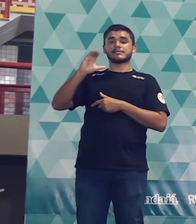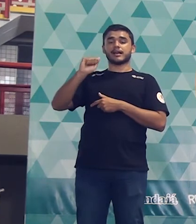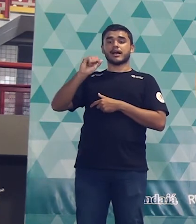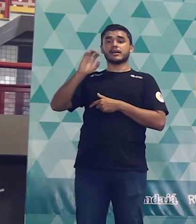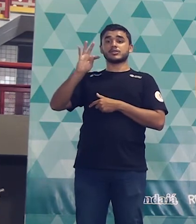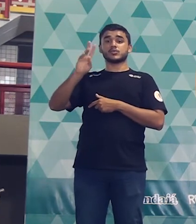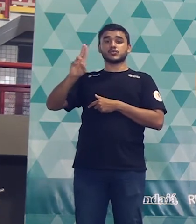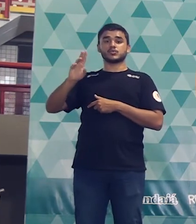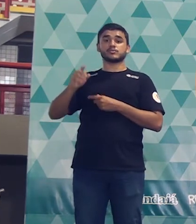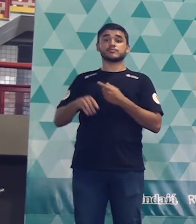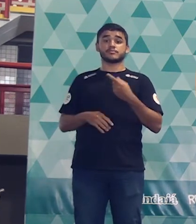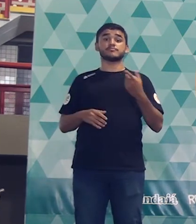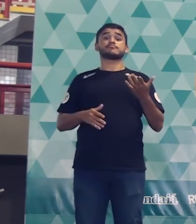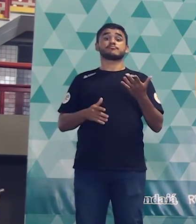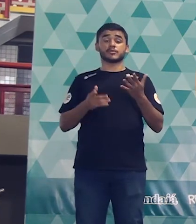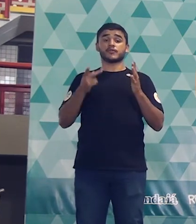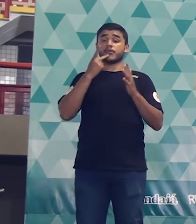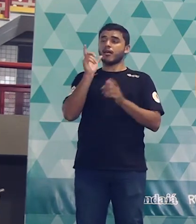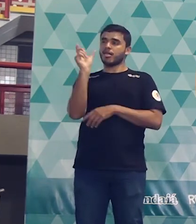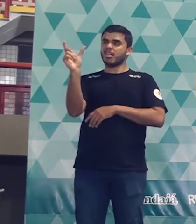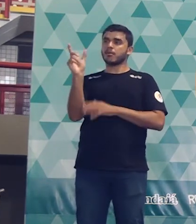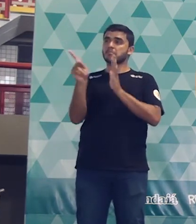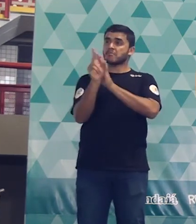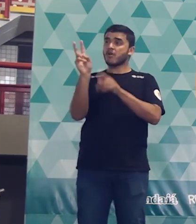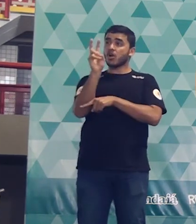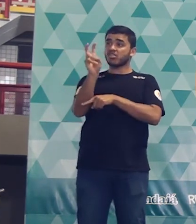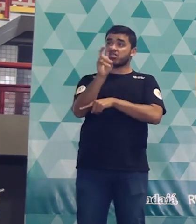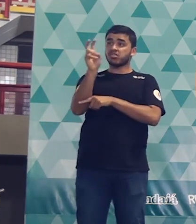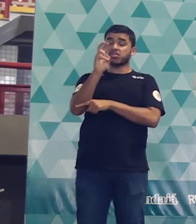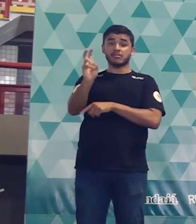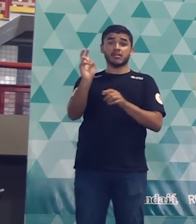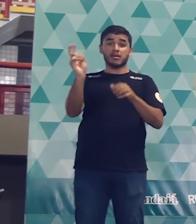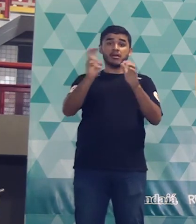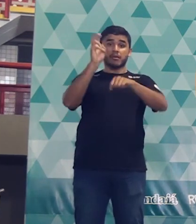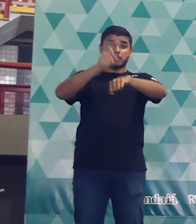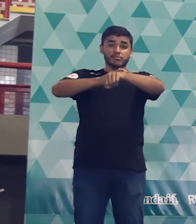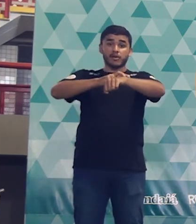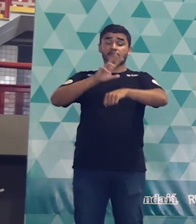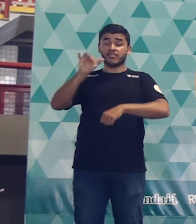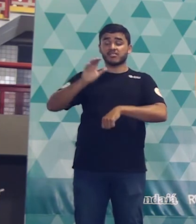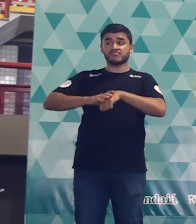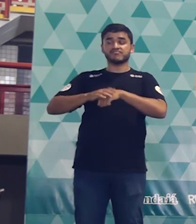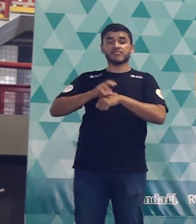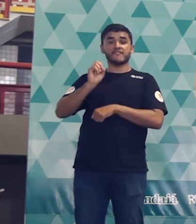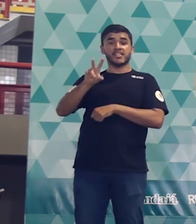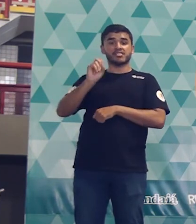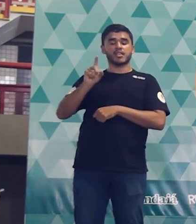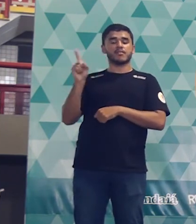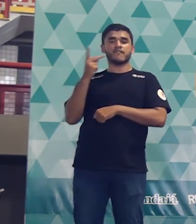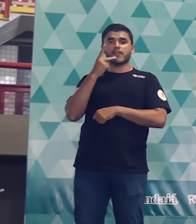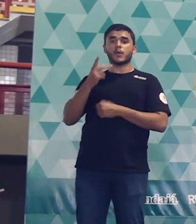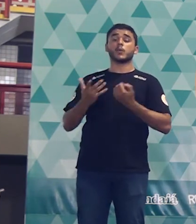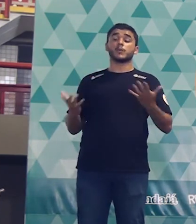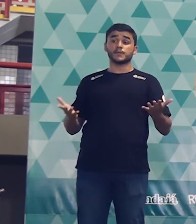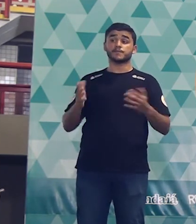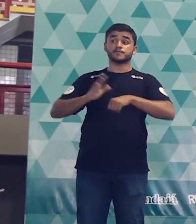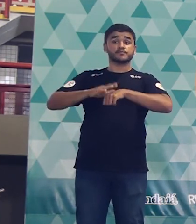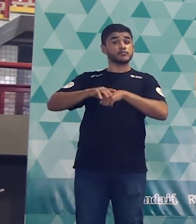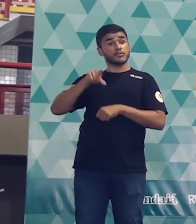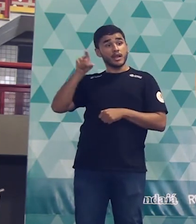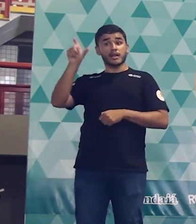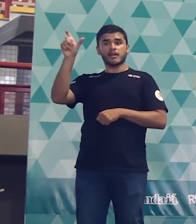Não adianta nem para o médico, viu? Certo? Era a sogra dele, né? Então assim, aquela cobra está falando mal de mim. Então isso